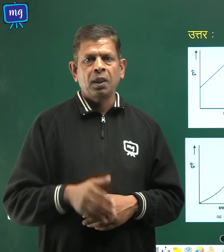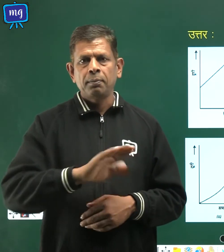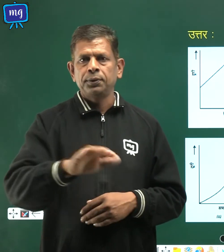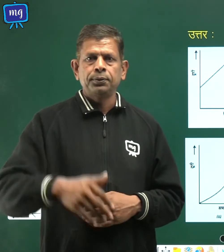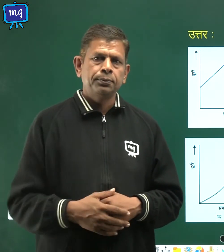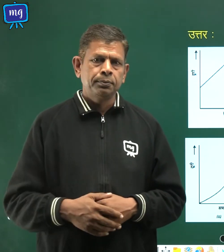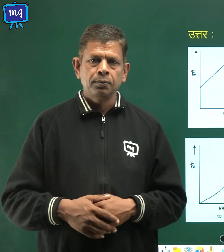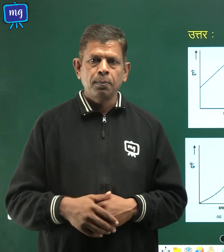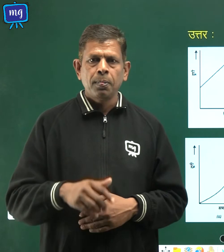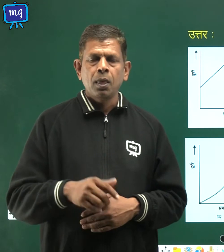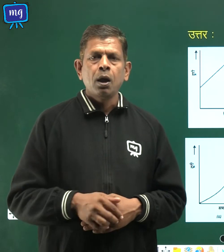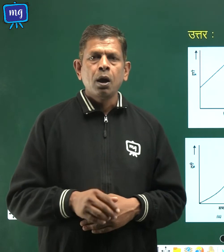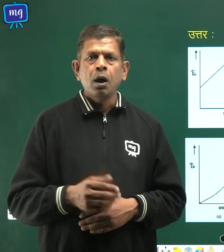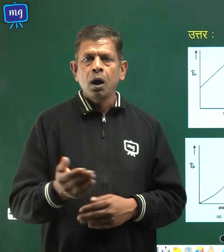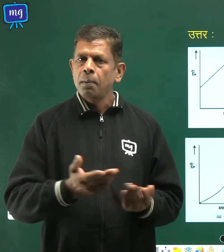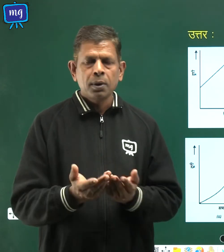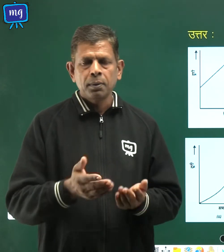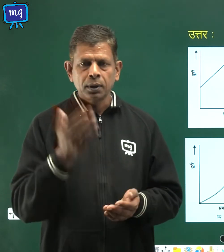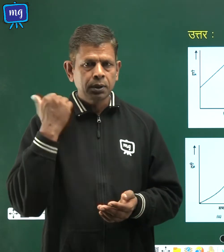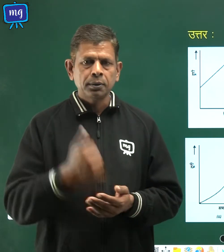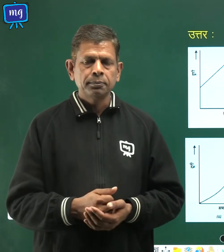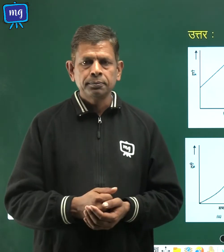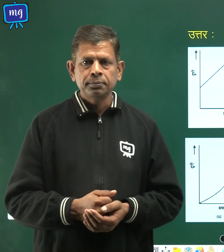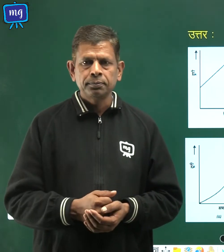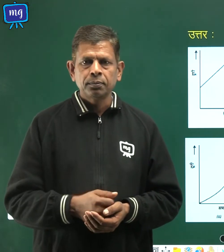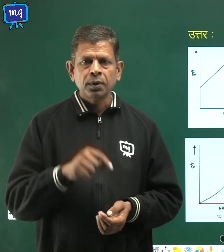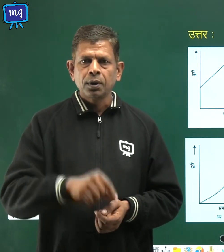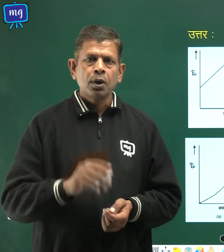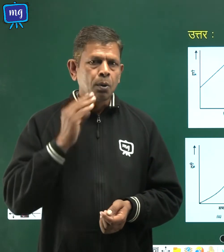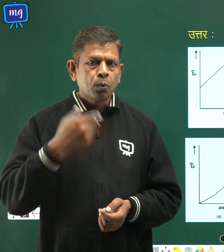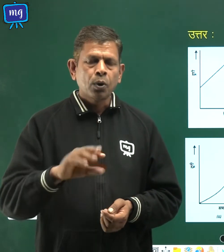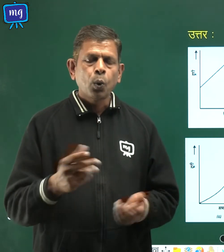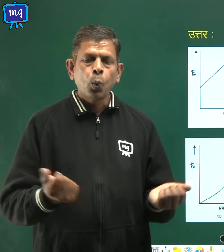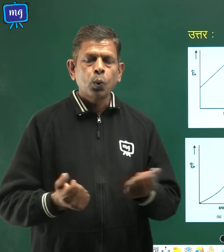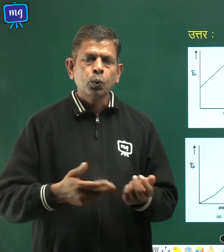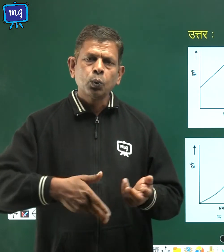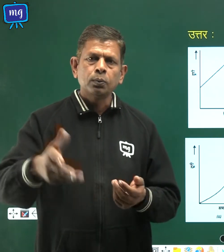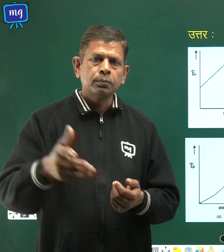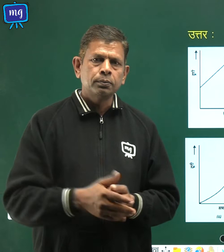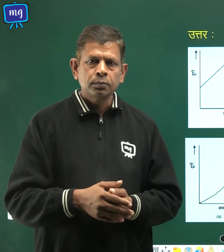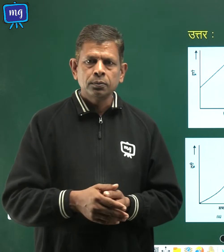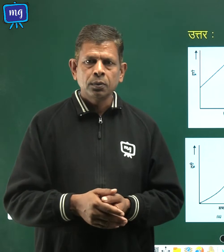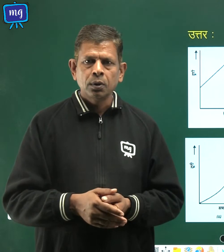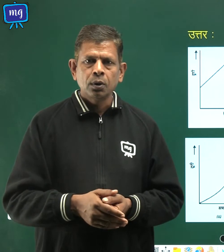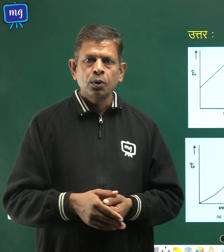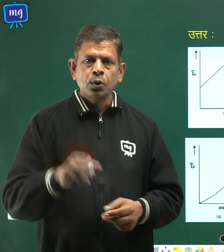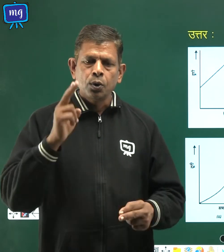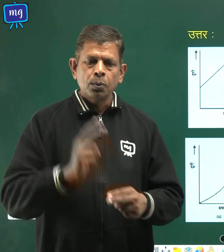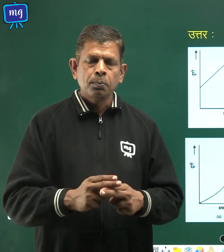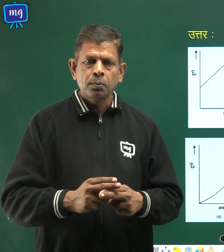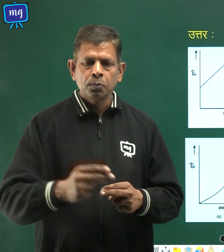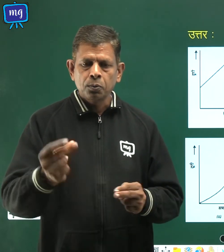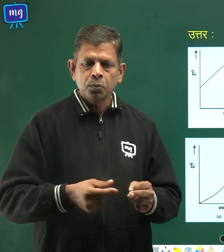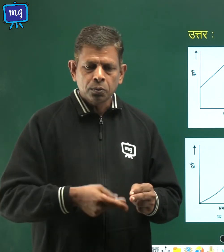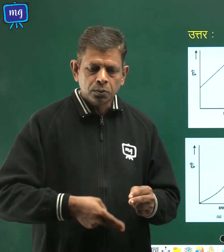बच्चों, हमने पढ़ा था ना कि जब कोई वस्तु नियत गति से चलती